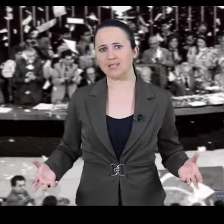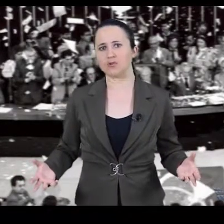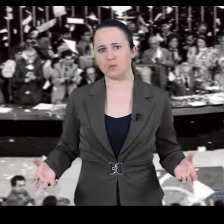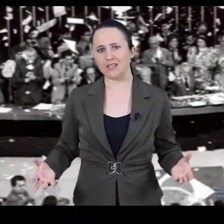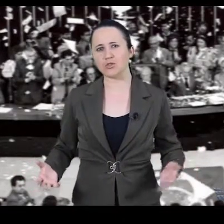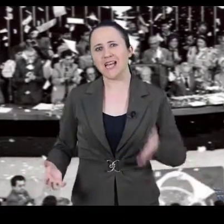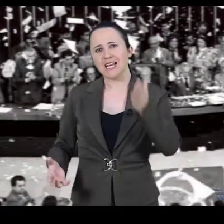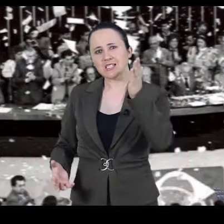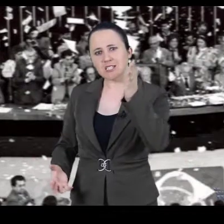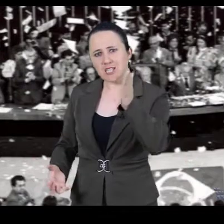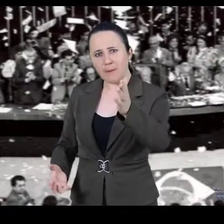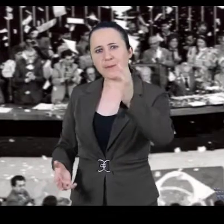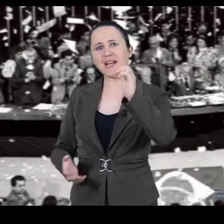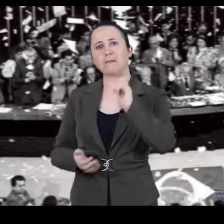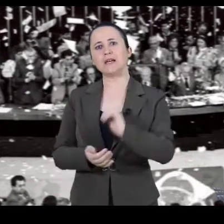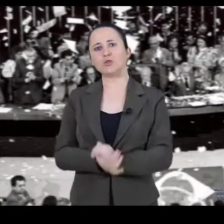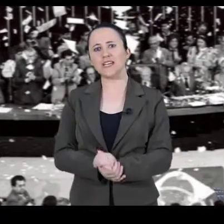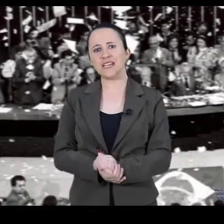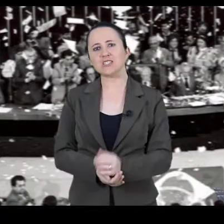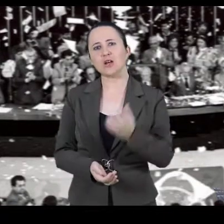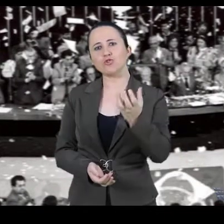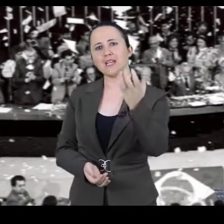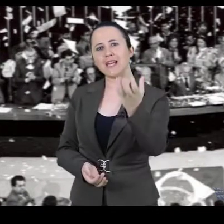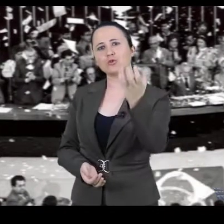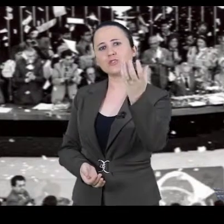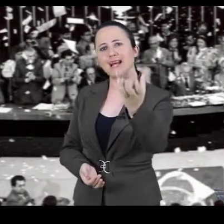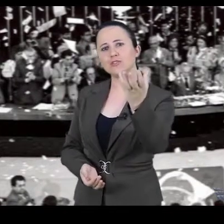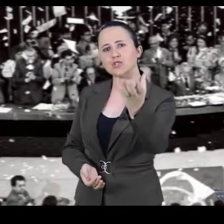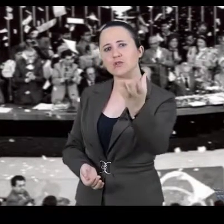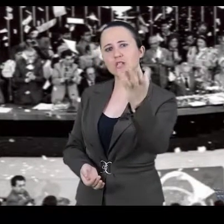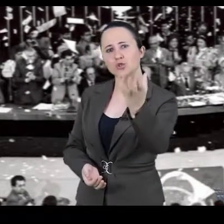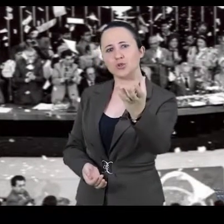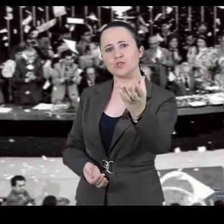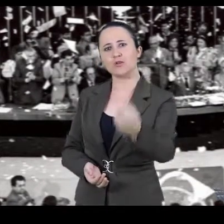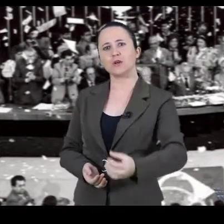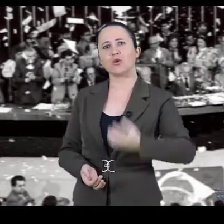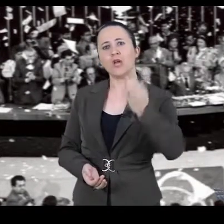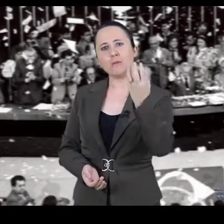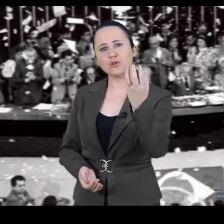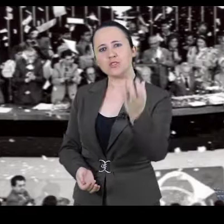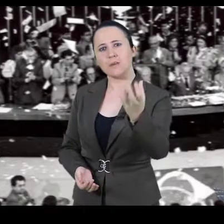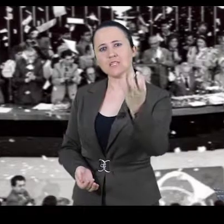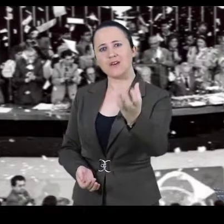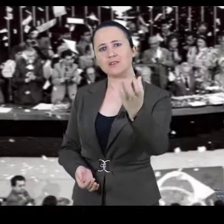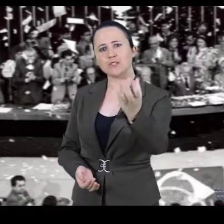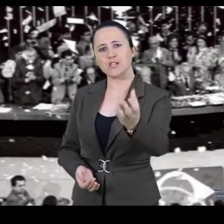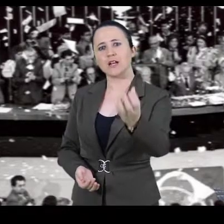Direitos Humanos, sempre lembrando de que são direitos garantidos a todo ser humano pelo simples fato de ser